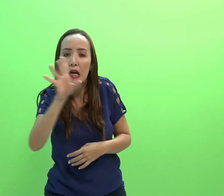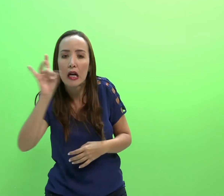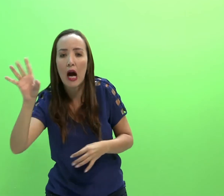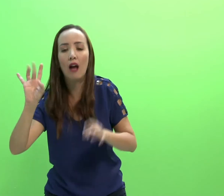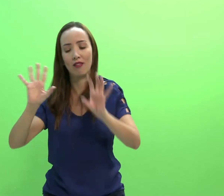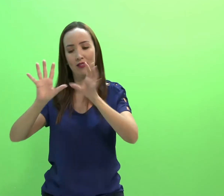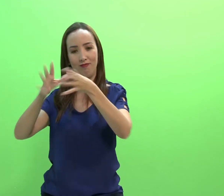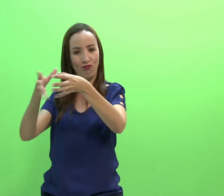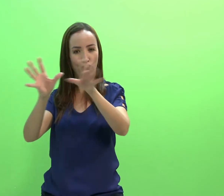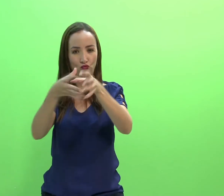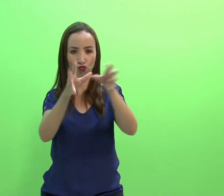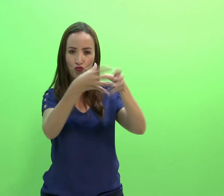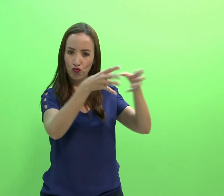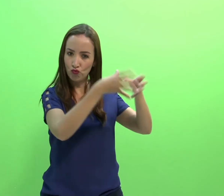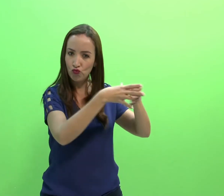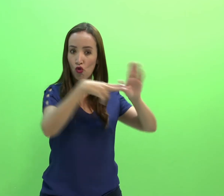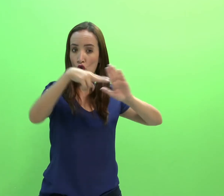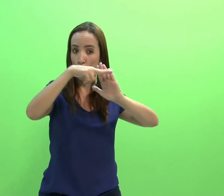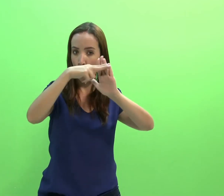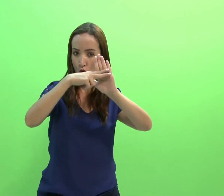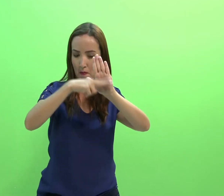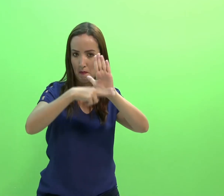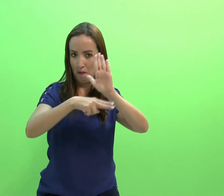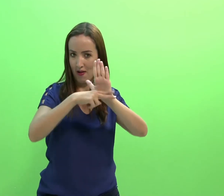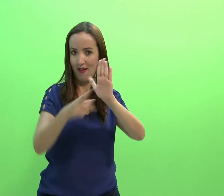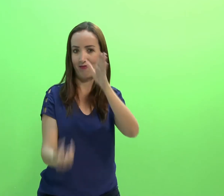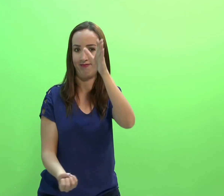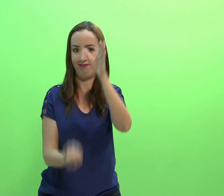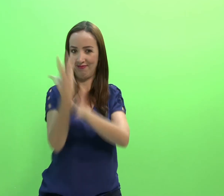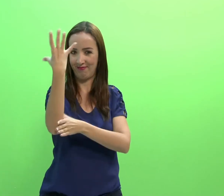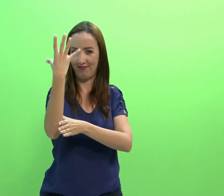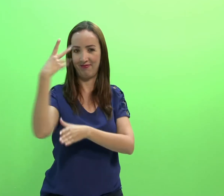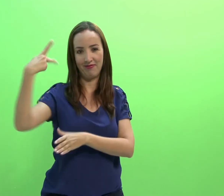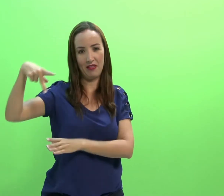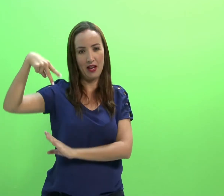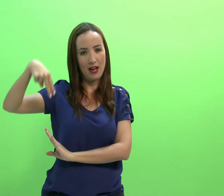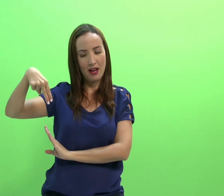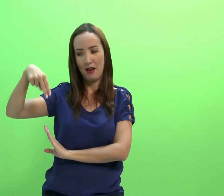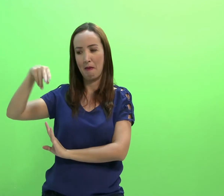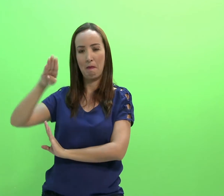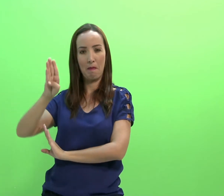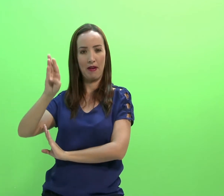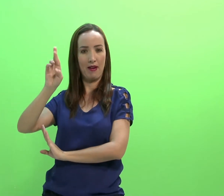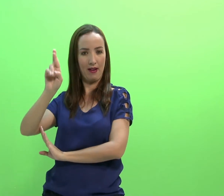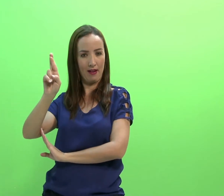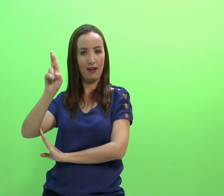Onde você encontrou o documento pesquisado? Então, temos várias normas.